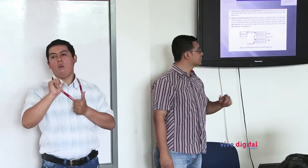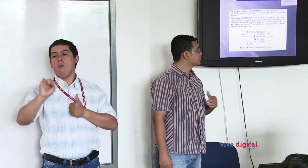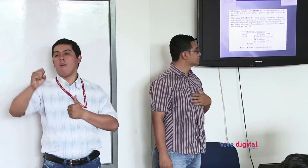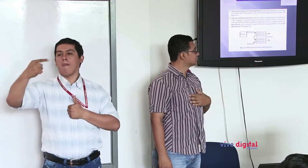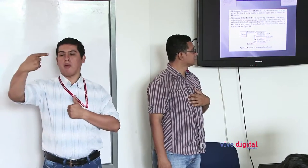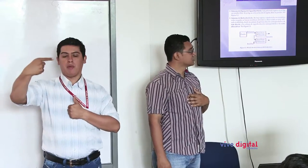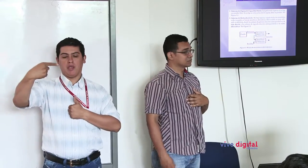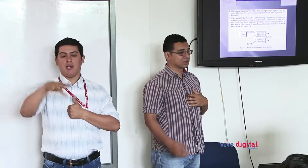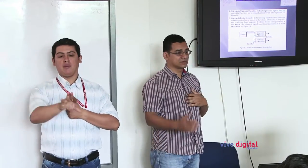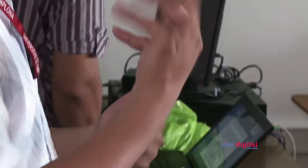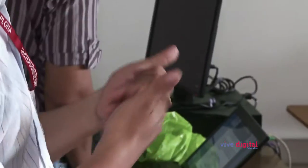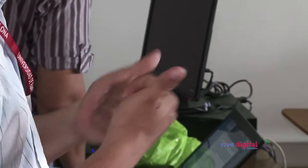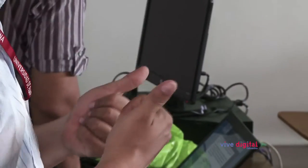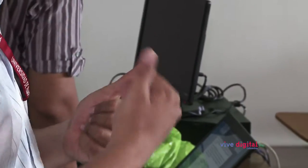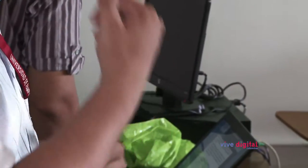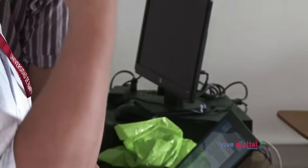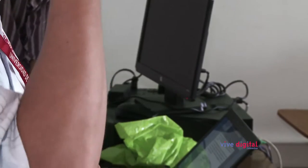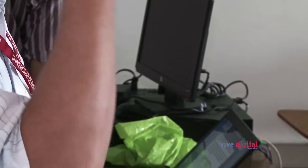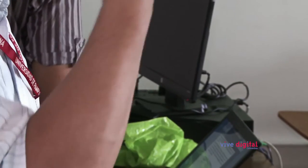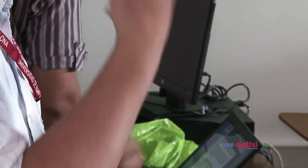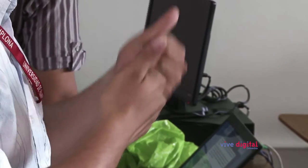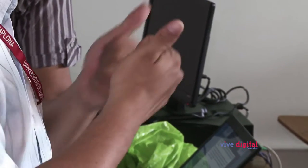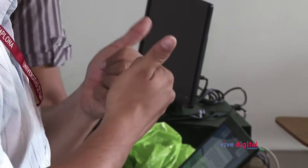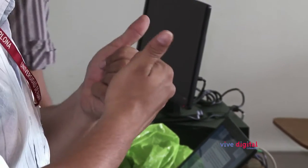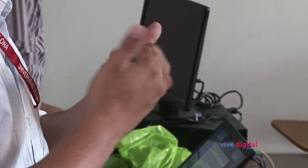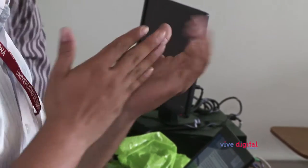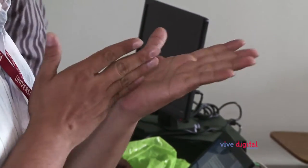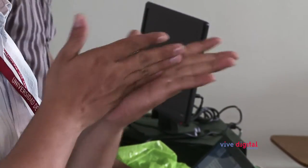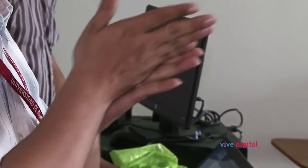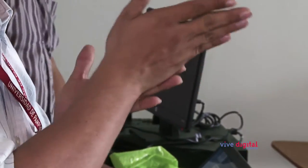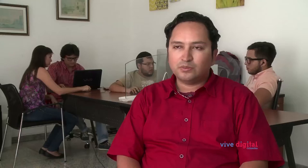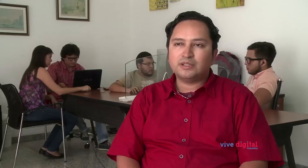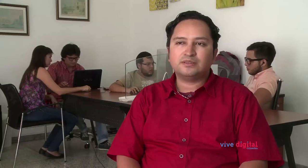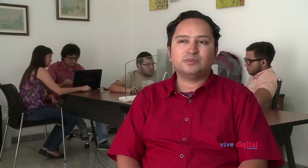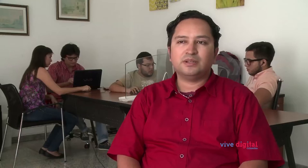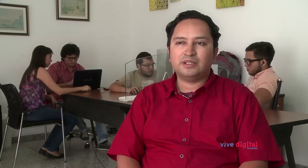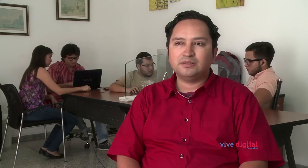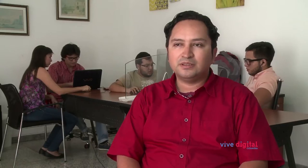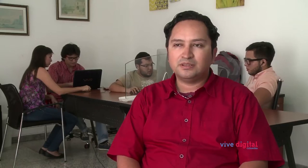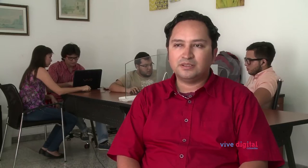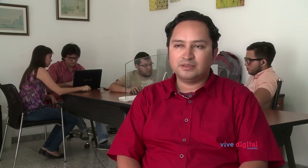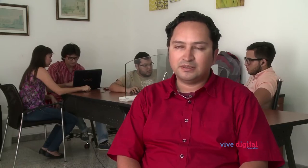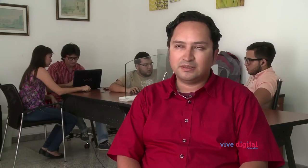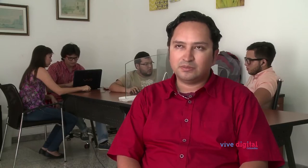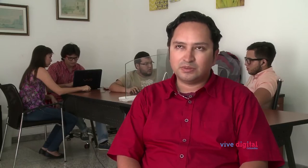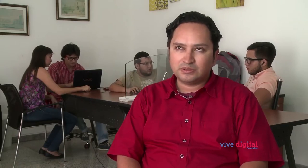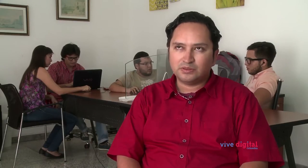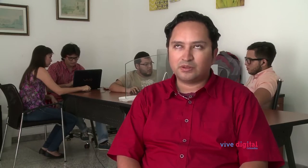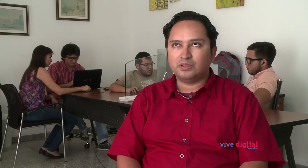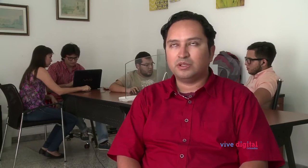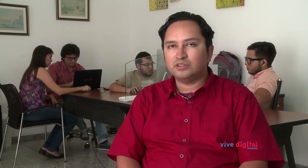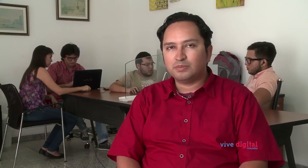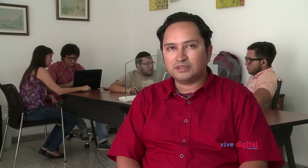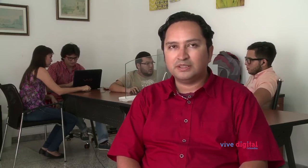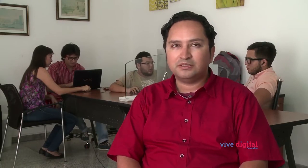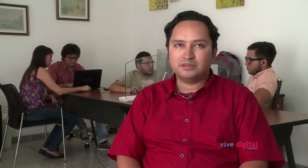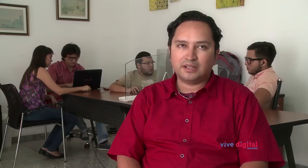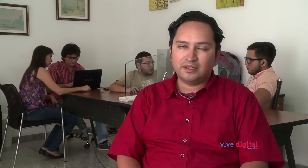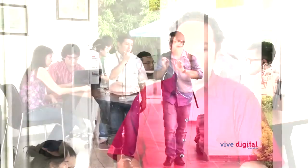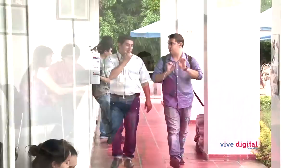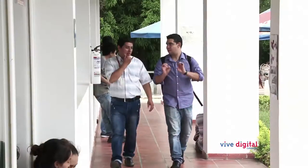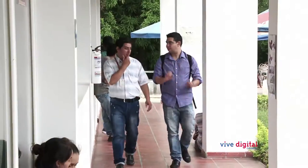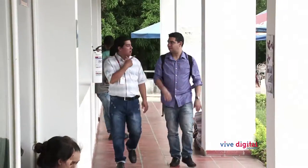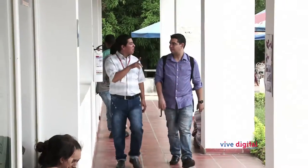a este estudiante que no es oyente para hacerle el proceso un poco más sencillo. Con Miguel somos amigos, ¿sí? Pues nos reunimos en los